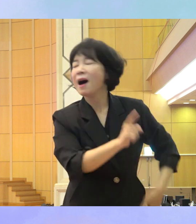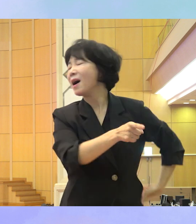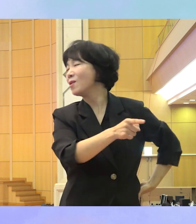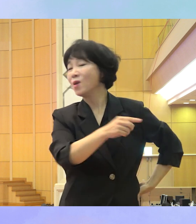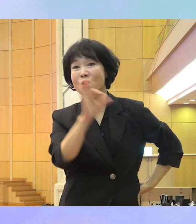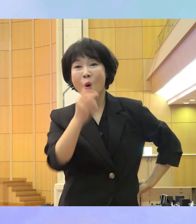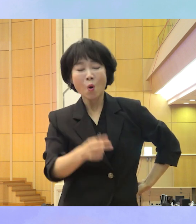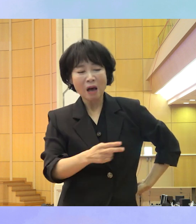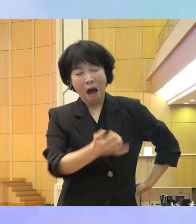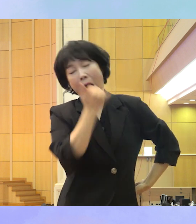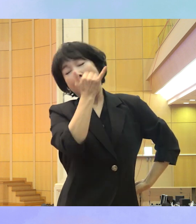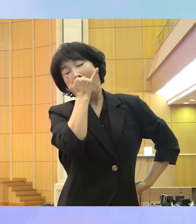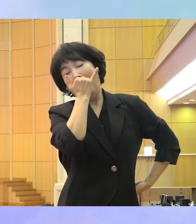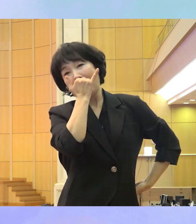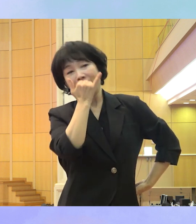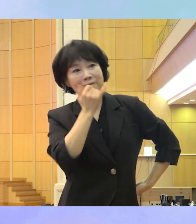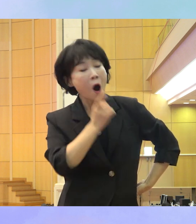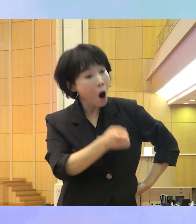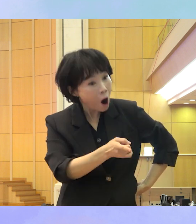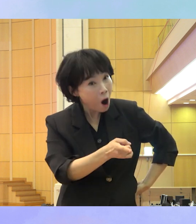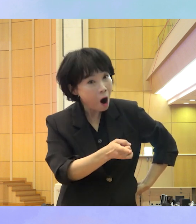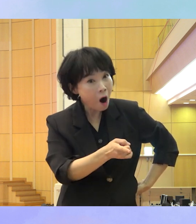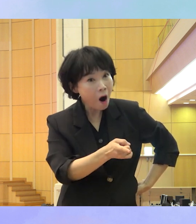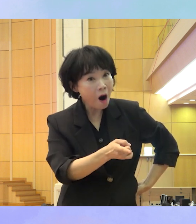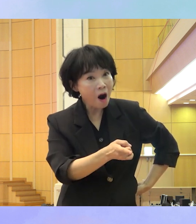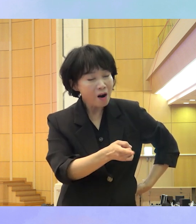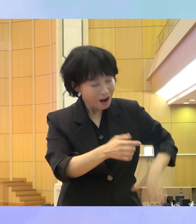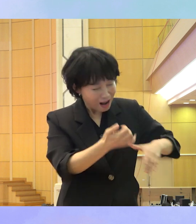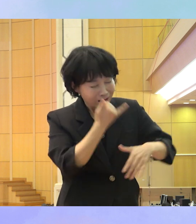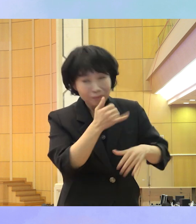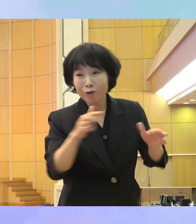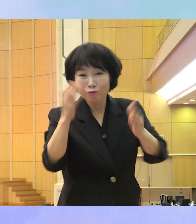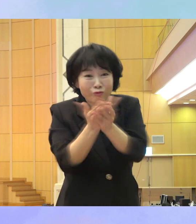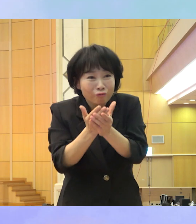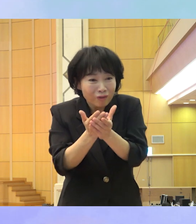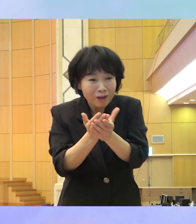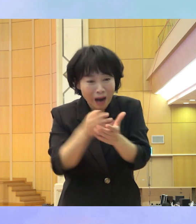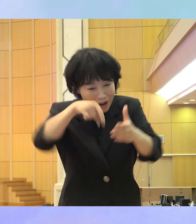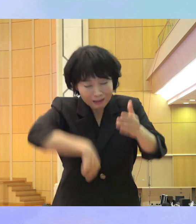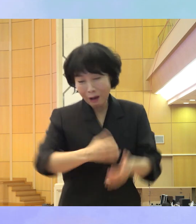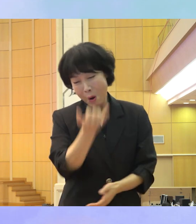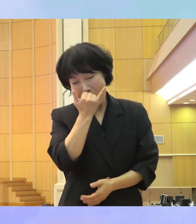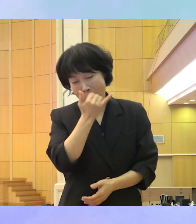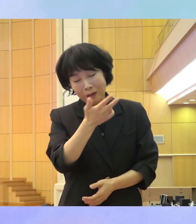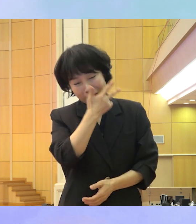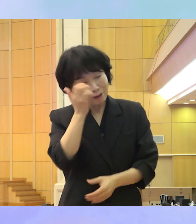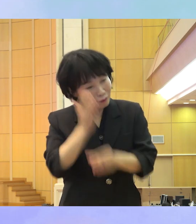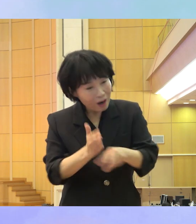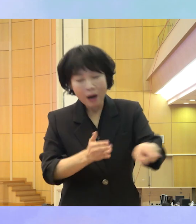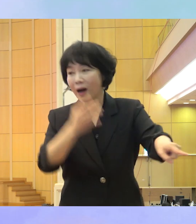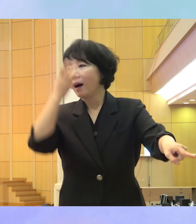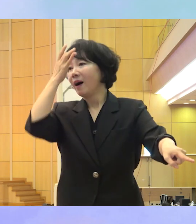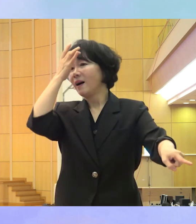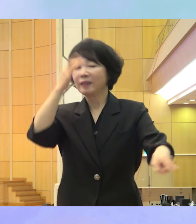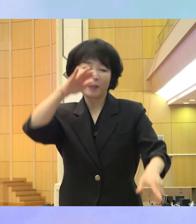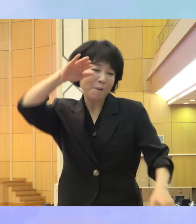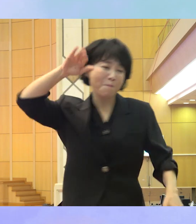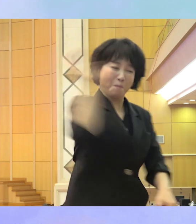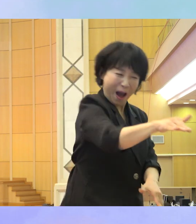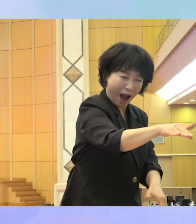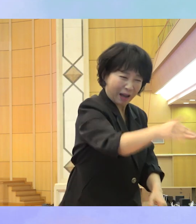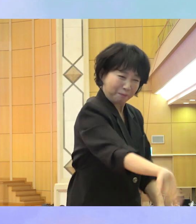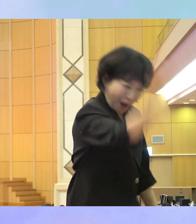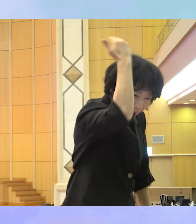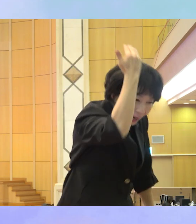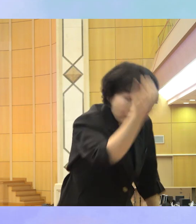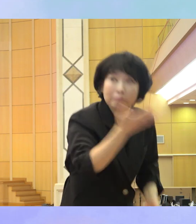들렸어. 도대체 죽을 판이고 이런 입장에서 코를 고고 잠을 자? 가보니까 코를 고고 잠을